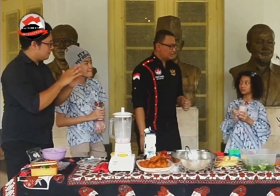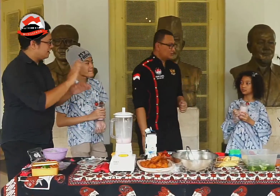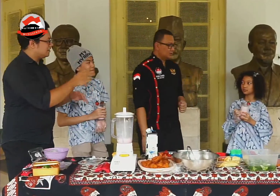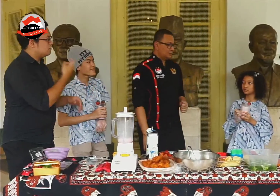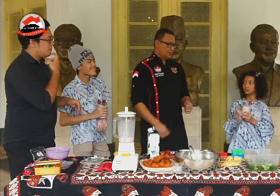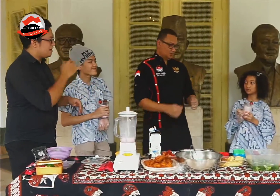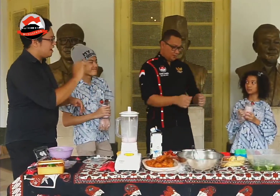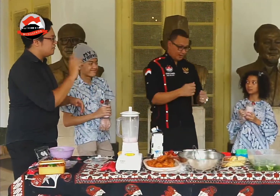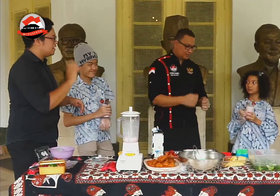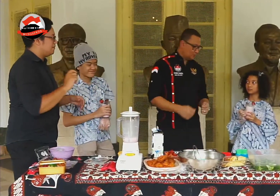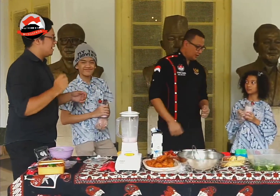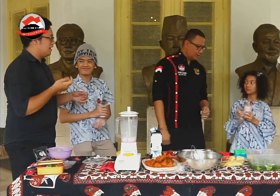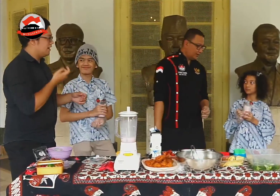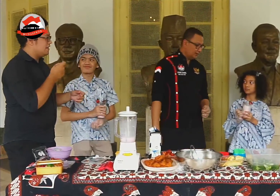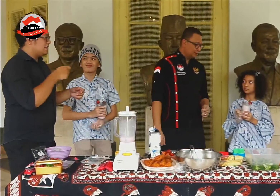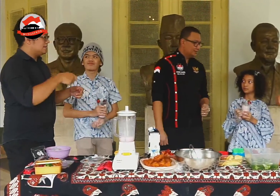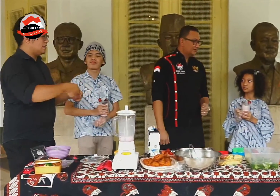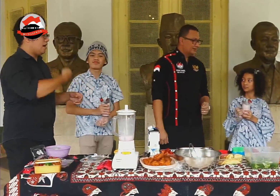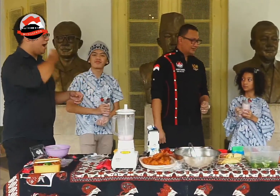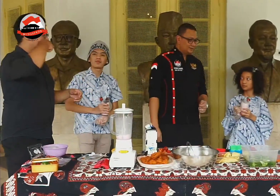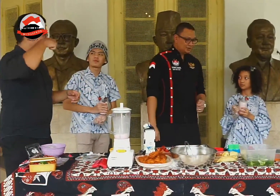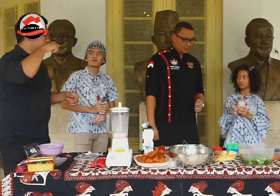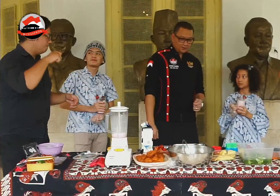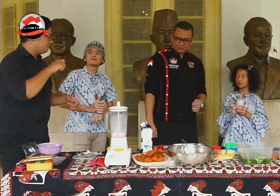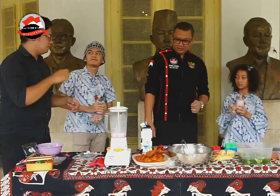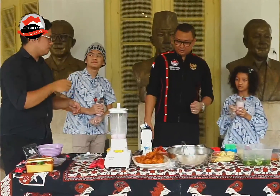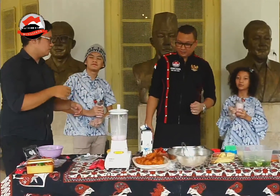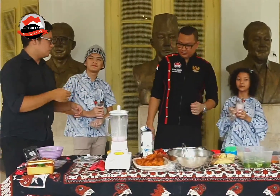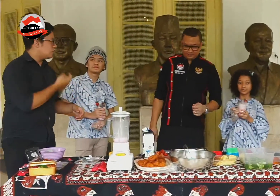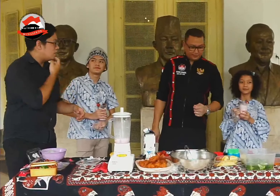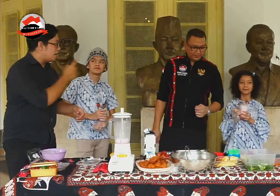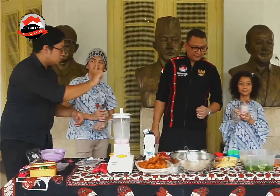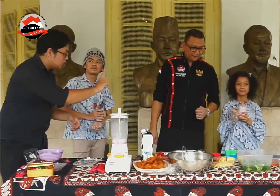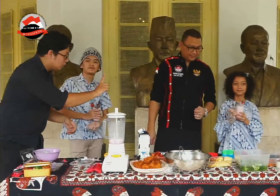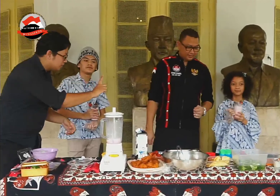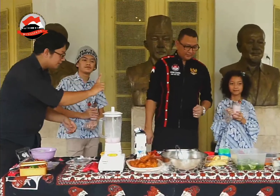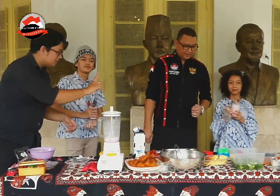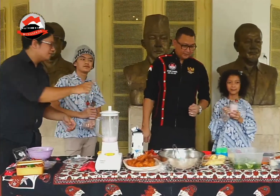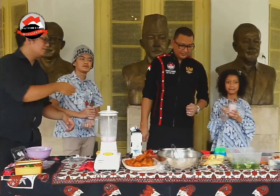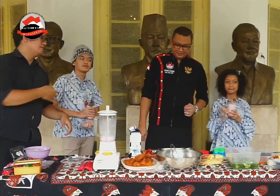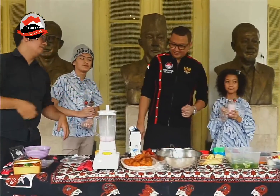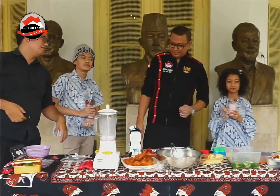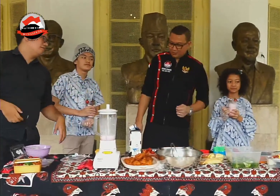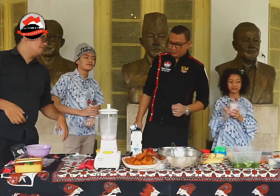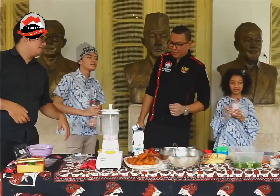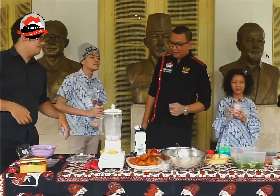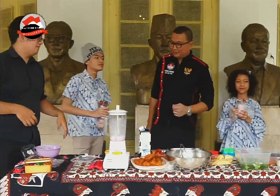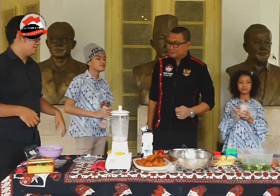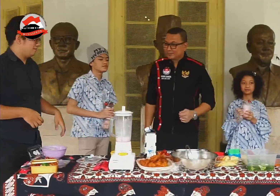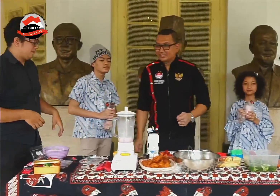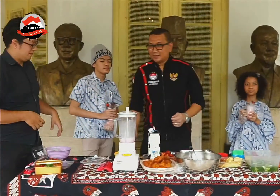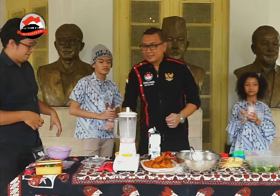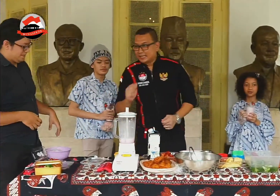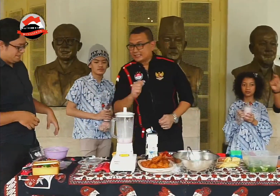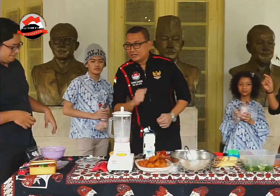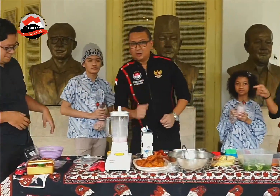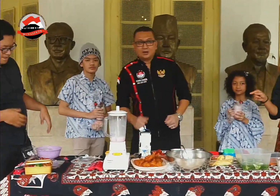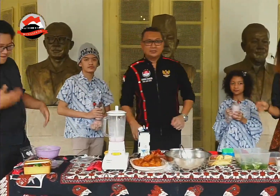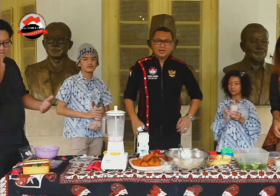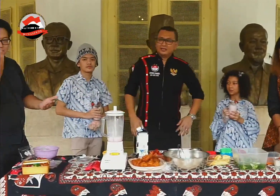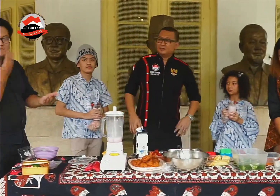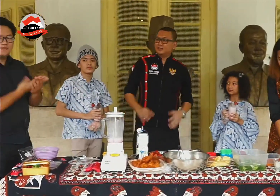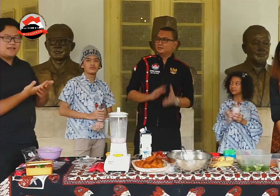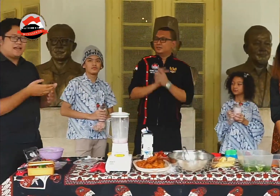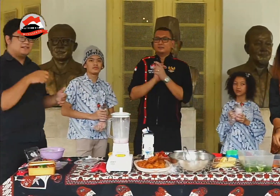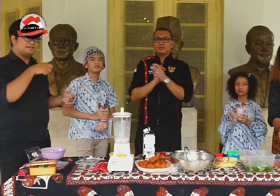pakai sendok tadi, Bang. Coba nasi gorengnya ya. Mau coba dulu. Coba dulu nasi goreng. Ntar ini mah buat bawa pulang ya. Bawa jangan pulang. Jangan diapa-apain kita ya. Kita minta sendok